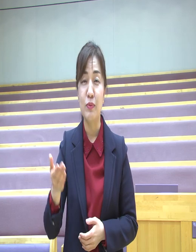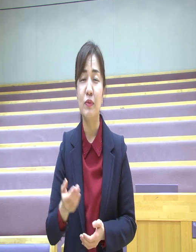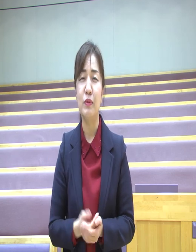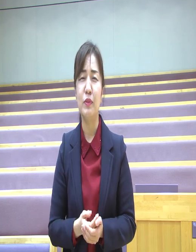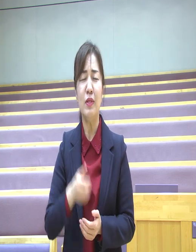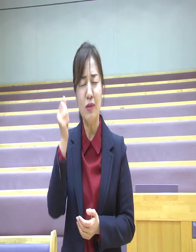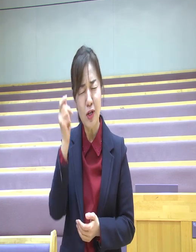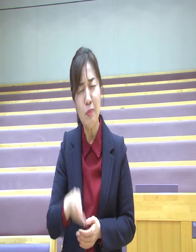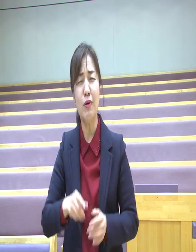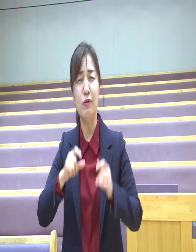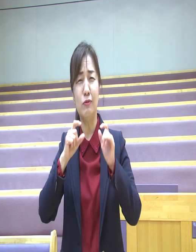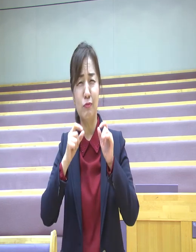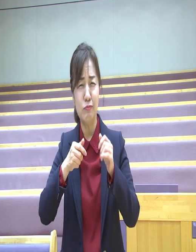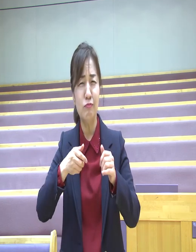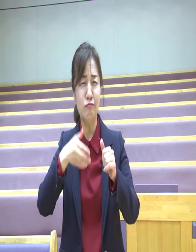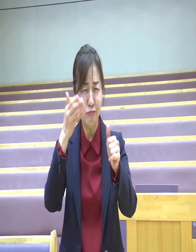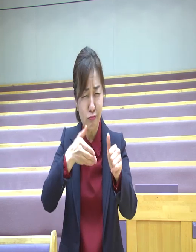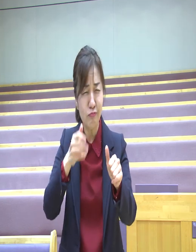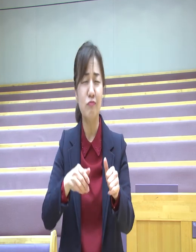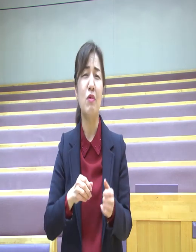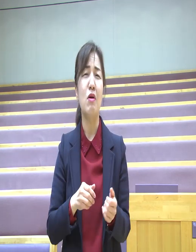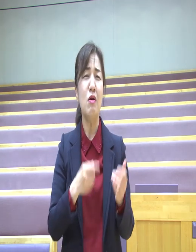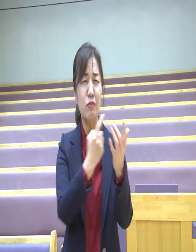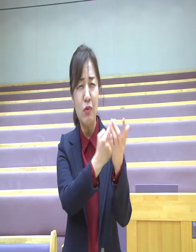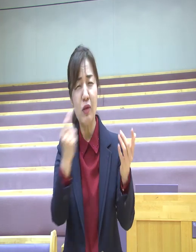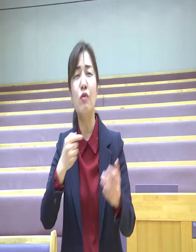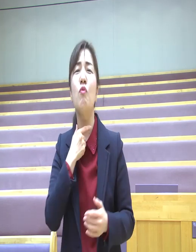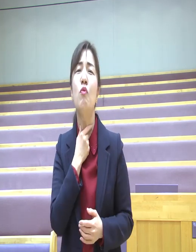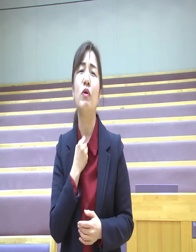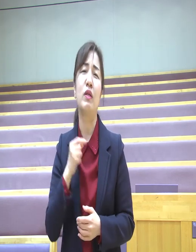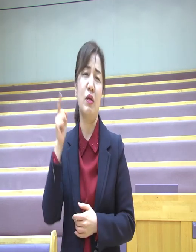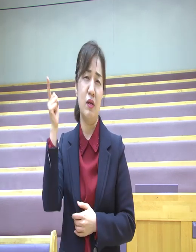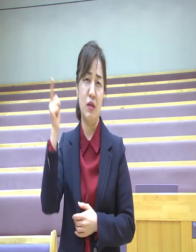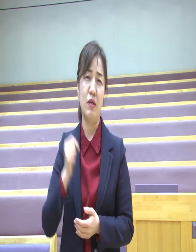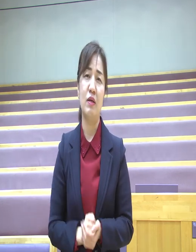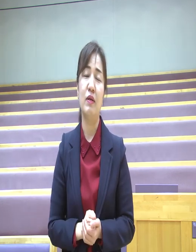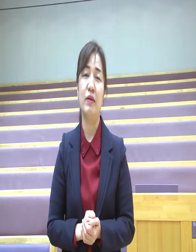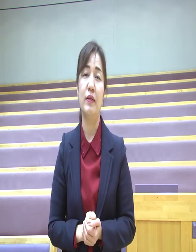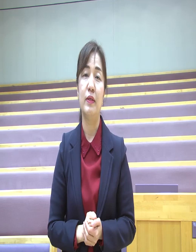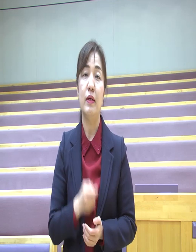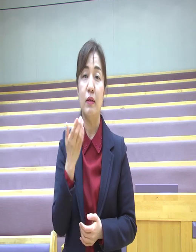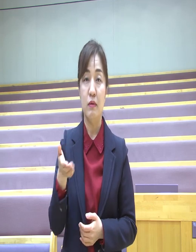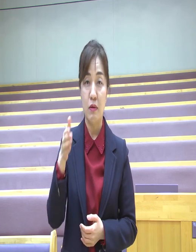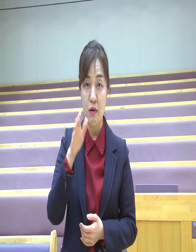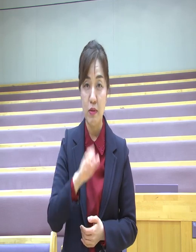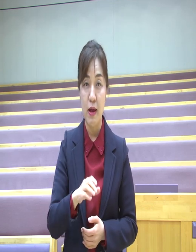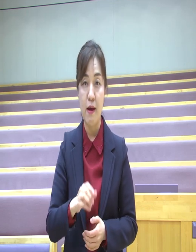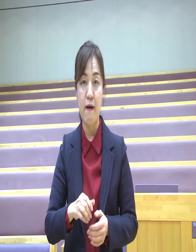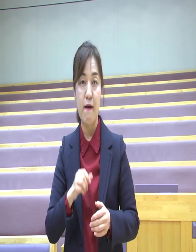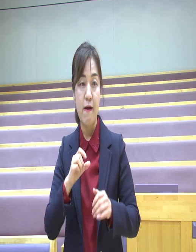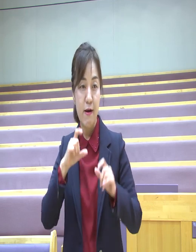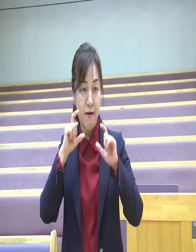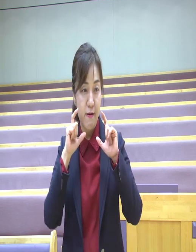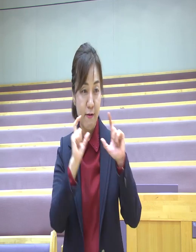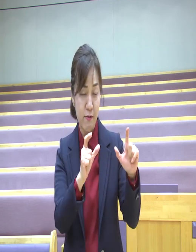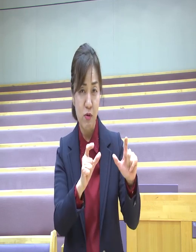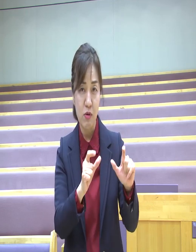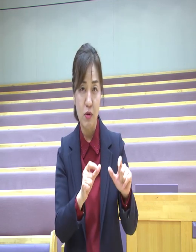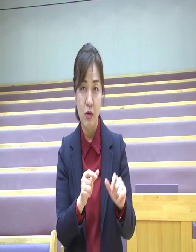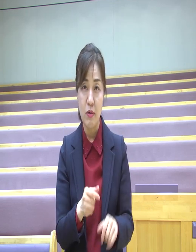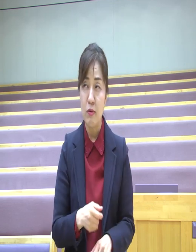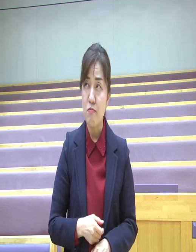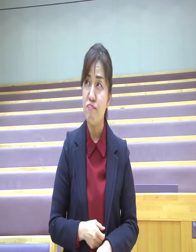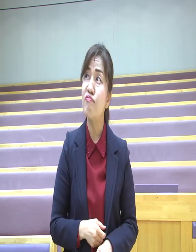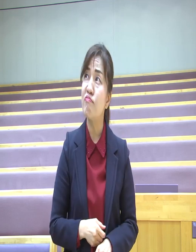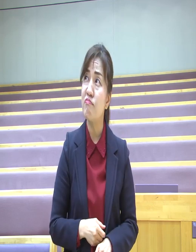여러분의 경고하시고 돌이키기를 원하시죠. 바로 유다에게처럼 말이죠. 그러나 그 경고를 끝까지